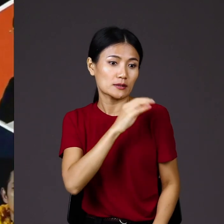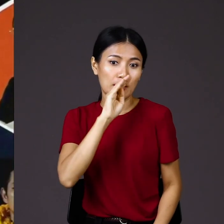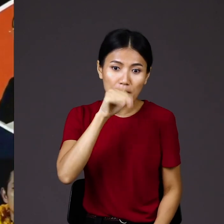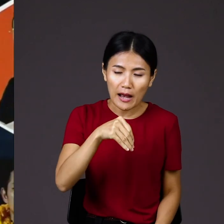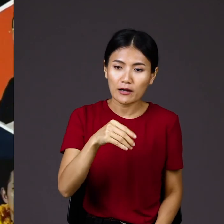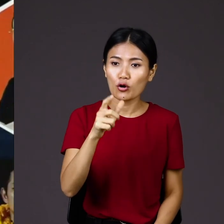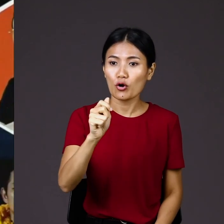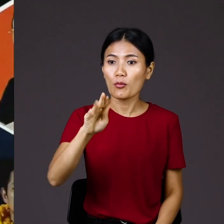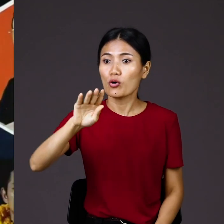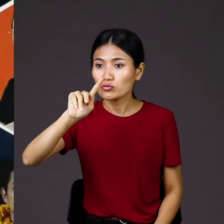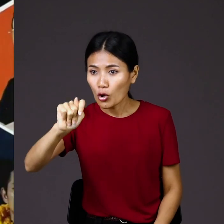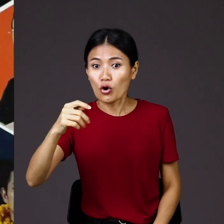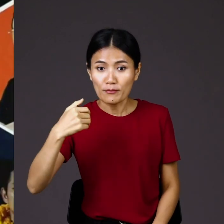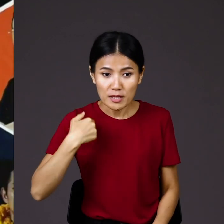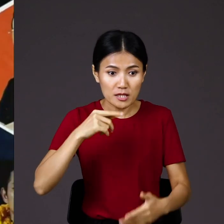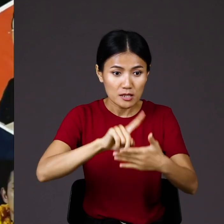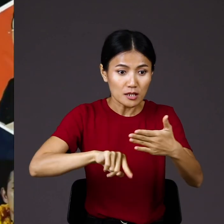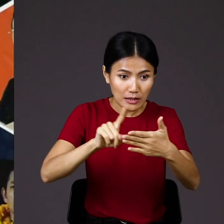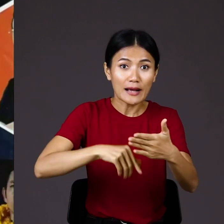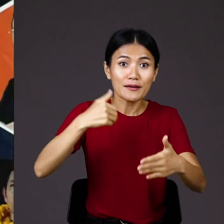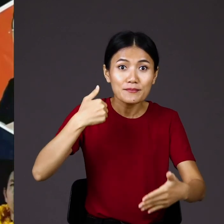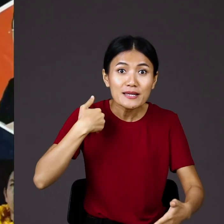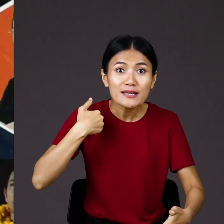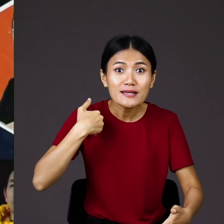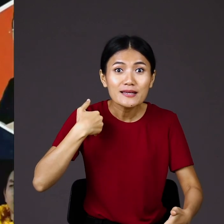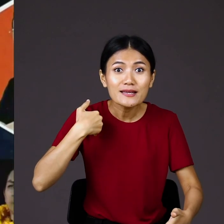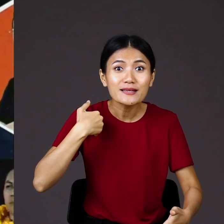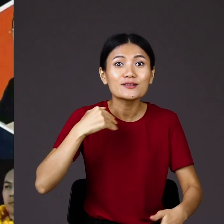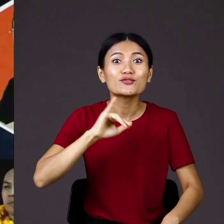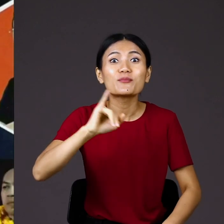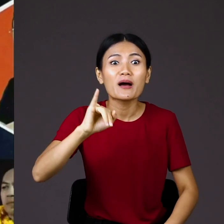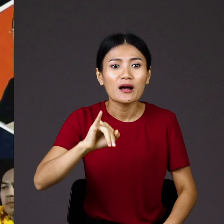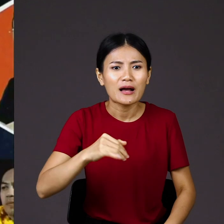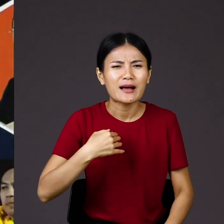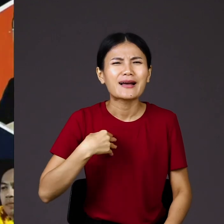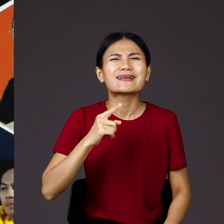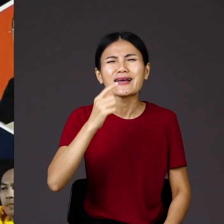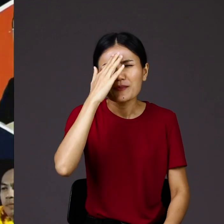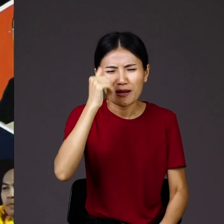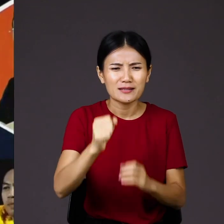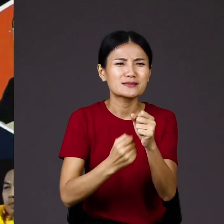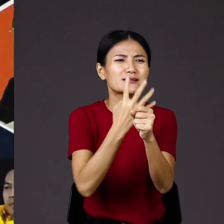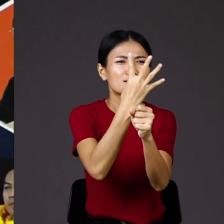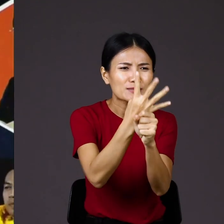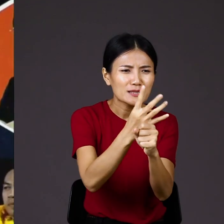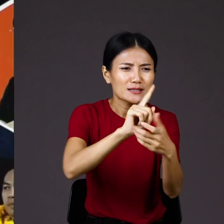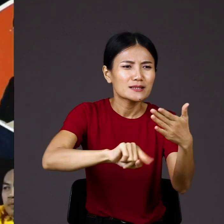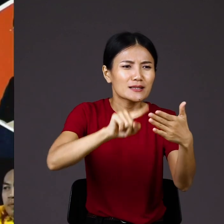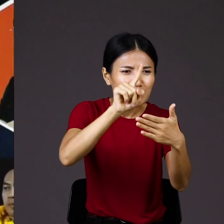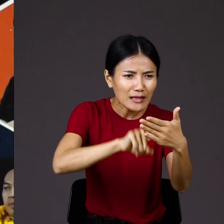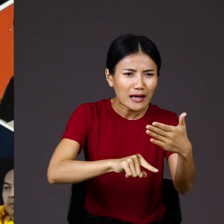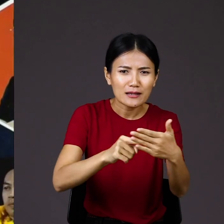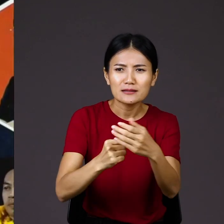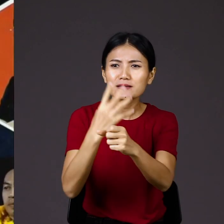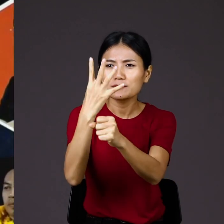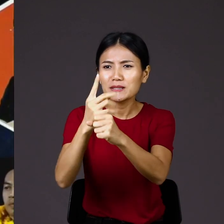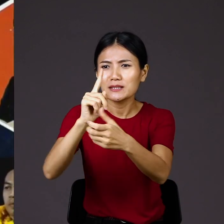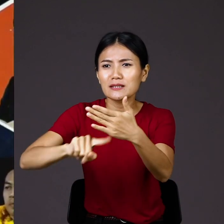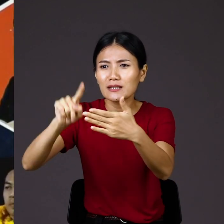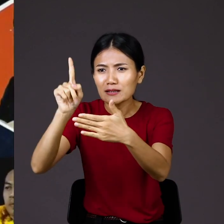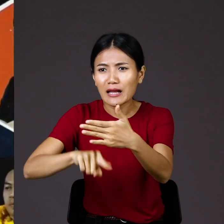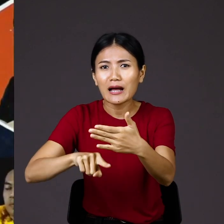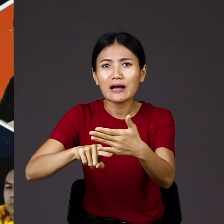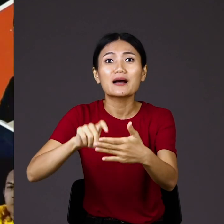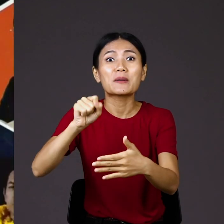แล้วมีเทศบาลแล้วมีอบต.แล้วก็มีการเลือกตั้งแล้วนี่จริงๆเนี่ยมันมีการเลือกตั้งสม่ำเสมอทุกๆ4ปีนะ